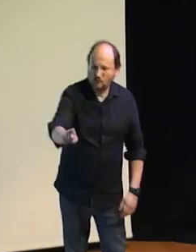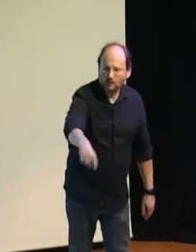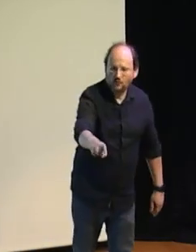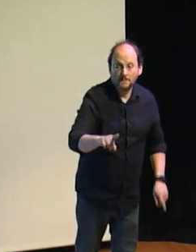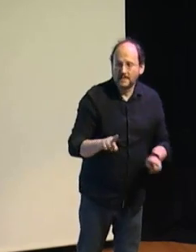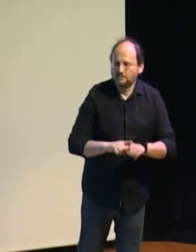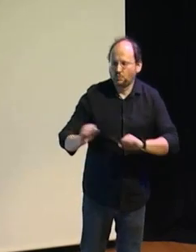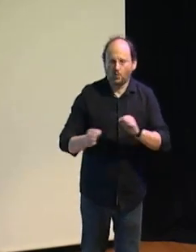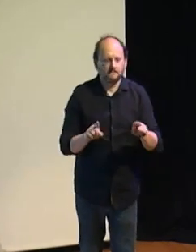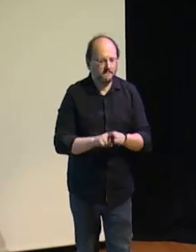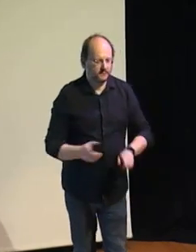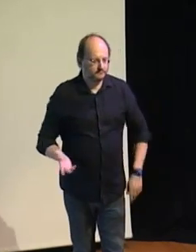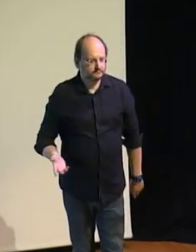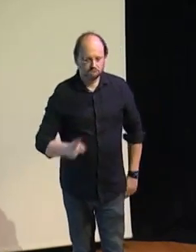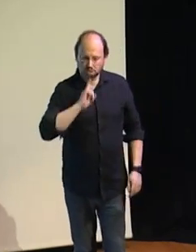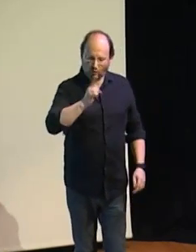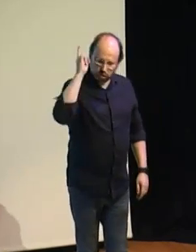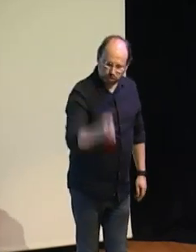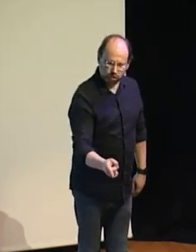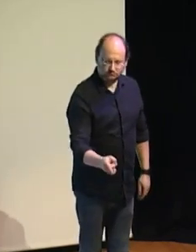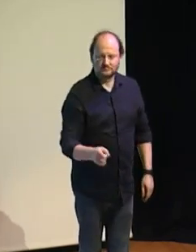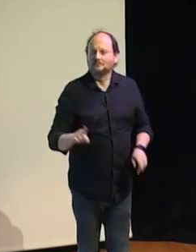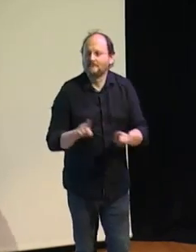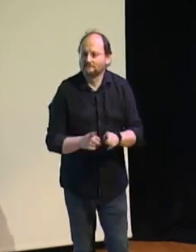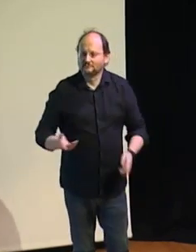avec tout le bras. Nous, maintenant, on est plus sur l'index. Mais le mouvement global reste le même.